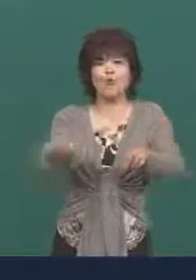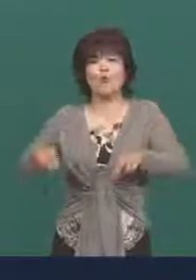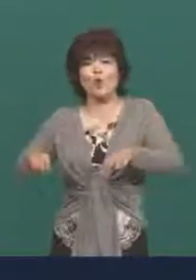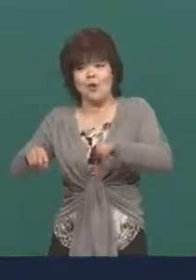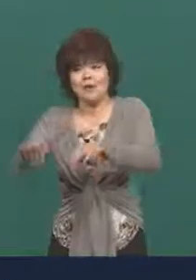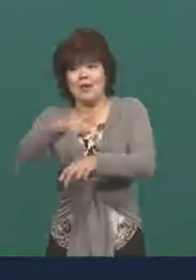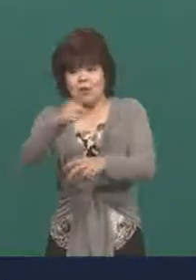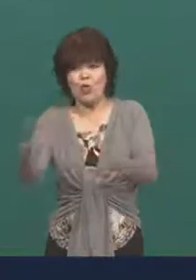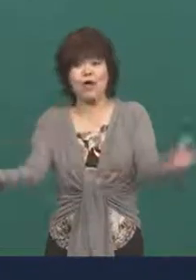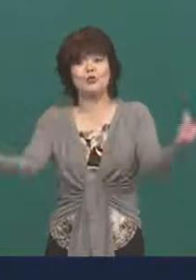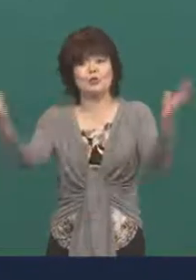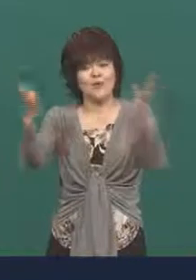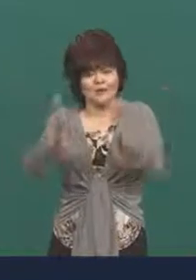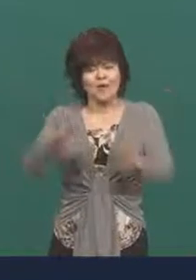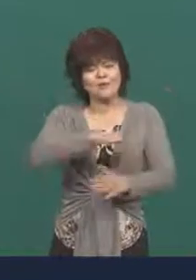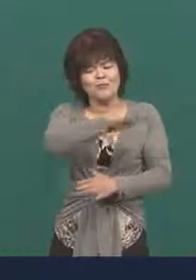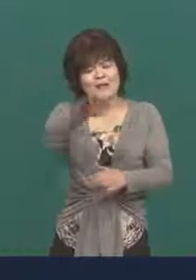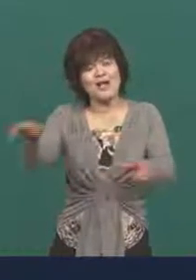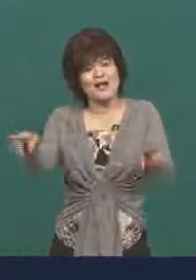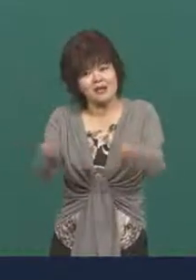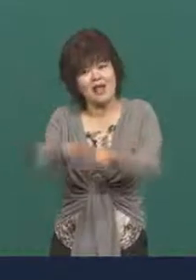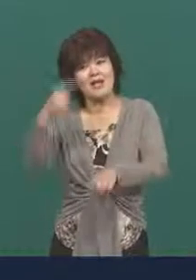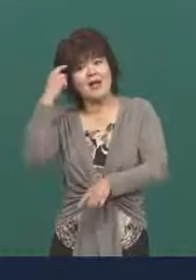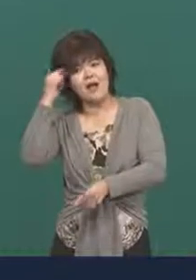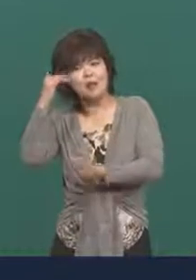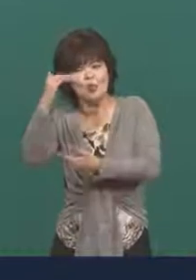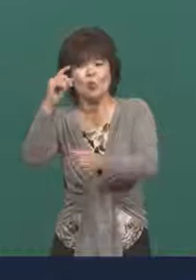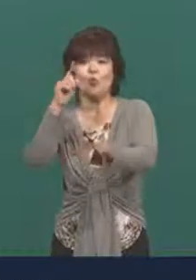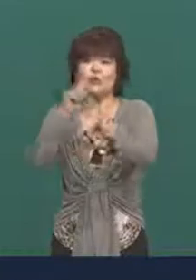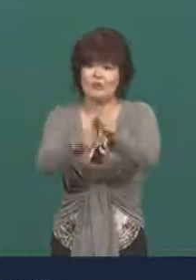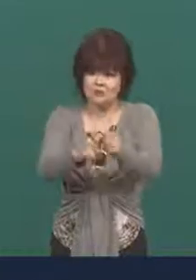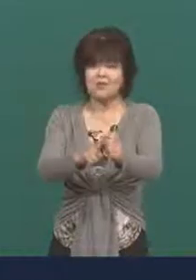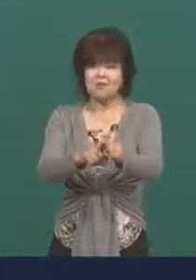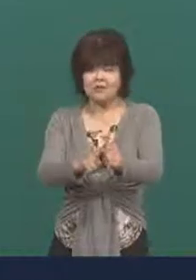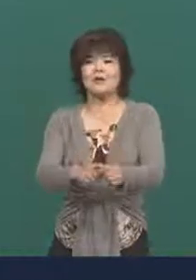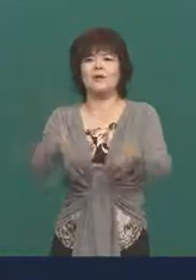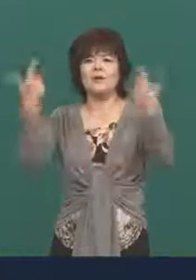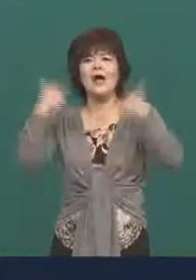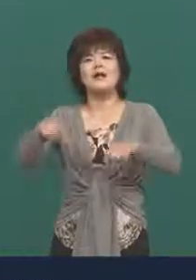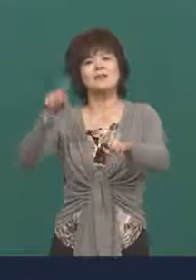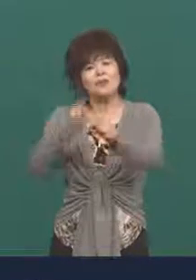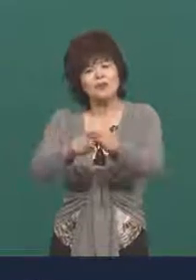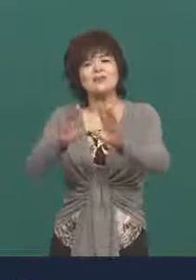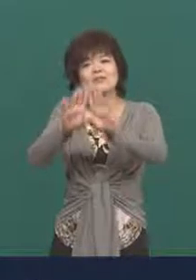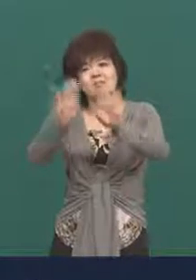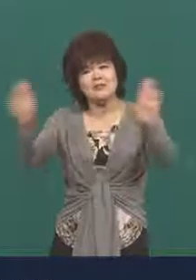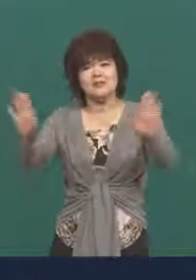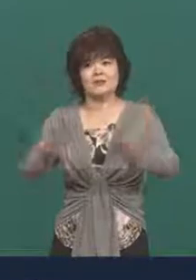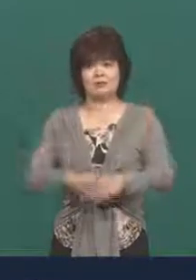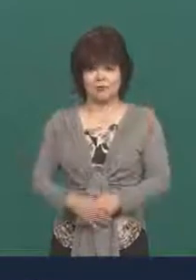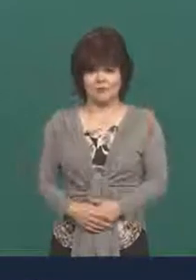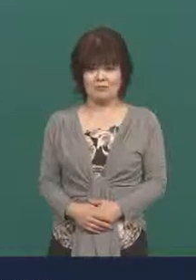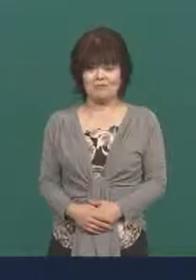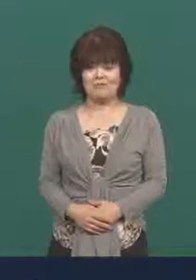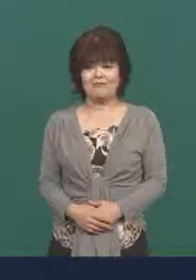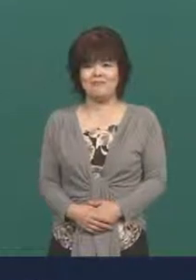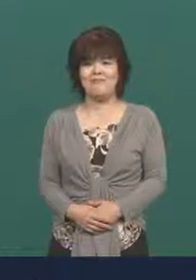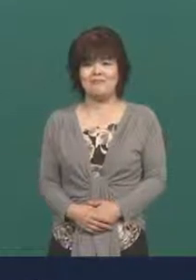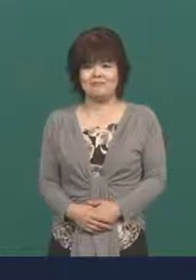支援者、ボランティアなどが集まり、みんなで考えることを目的に毎年開催しているものです。